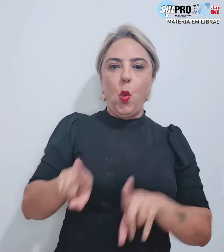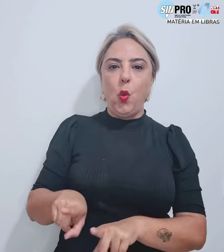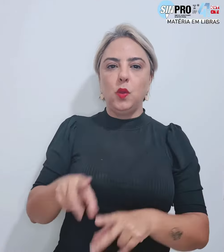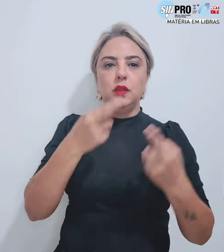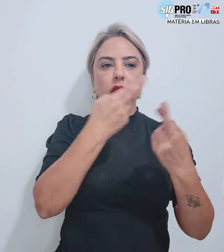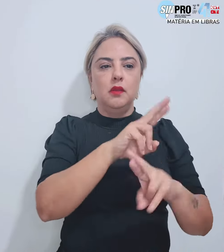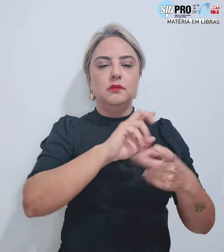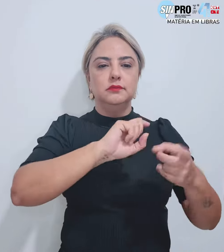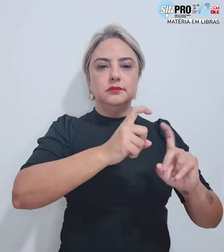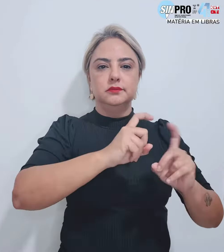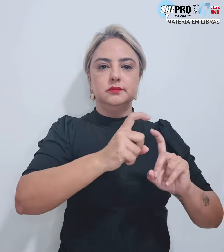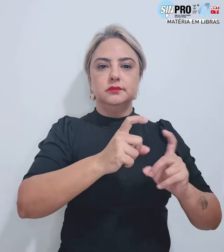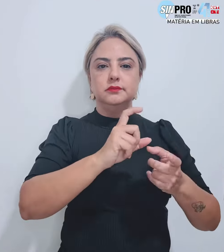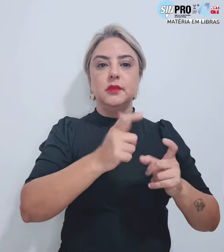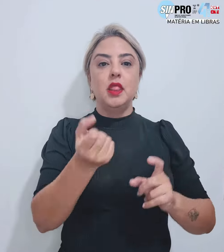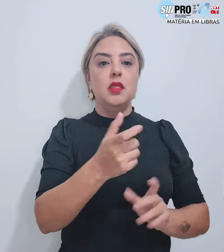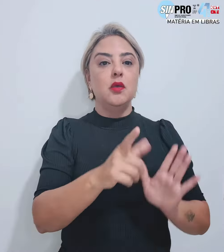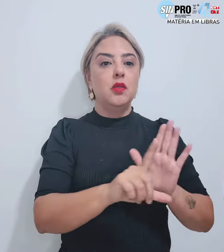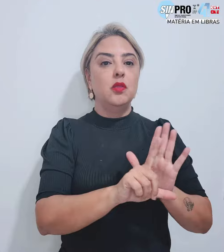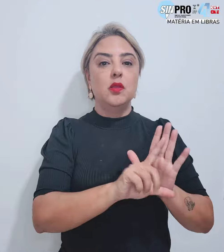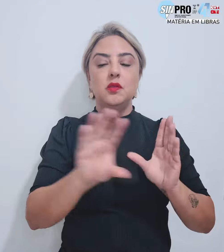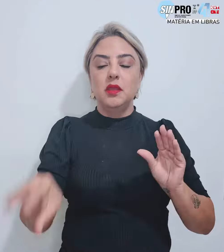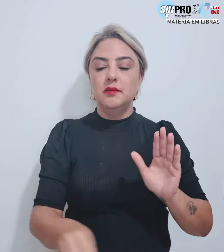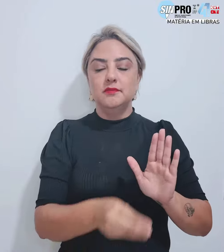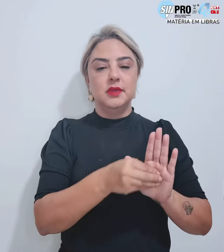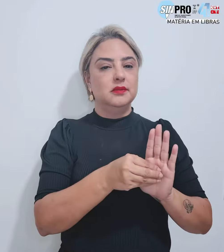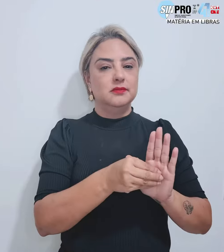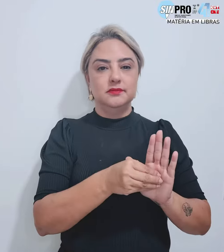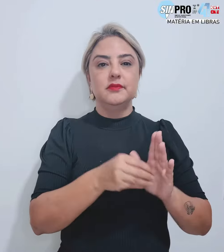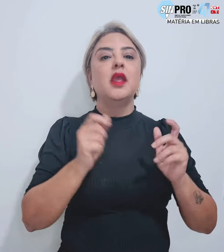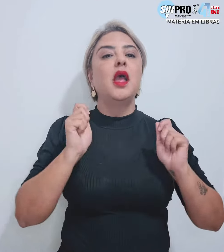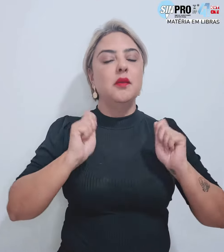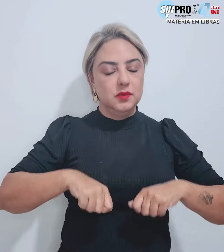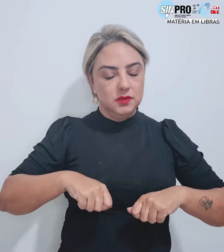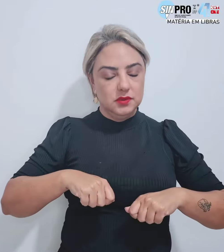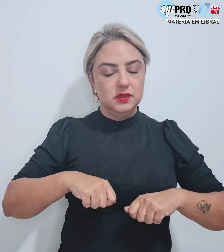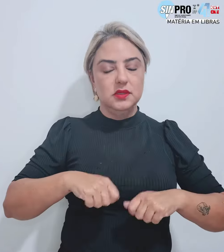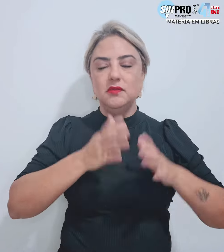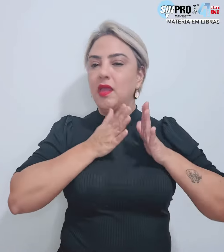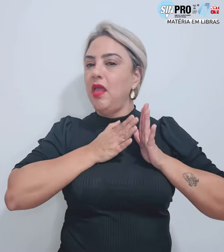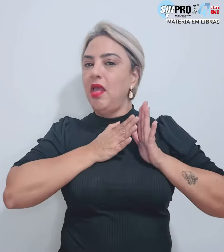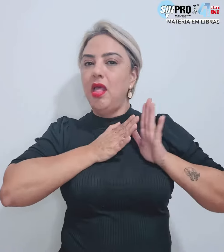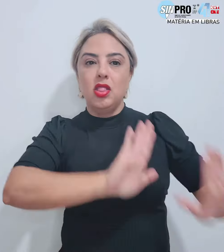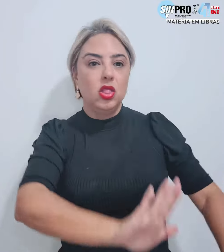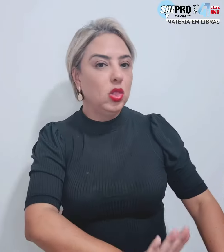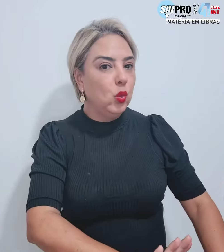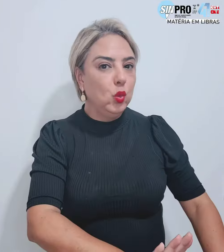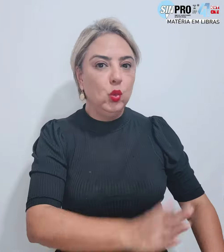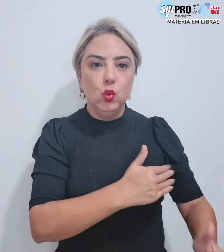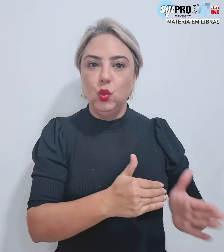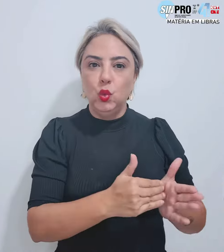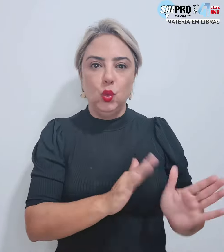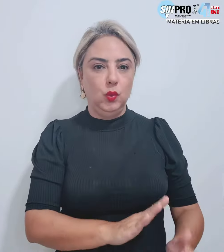administrativa, não há remendos possíveis. É preciso rejeitá-la integralmente, disse.